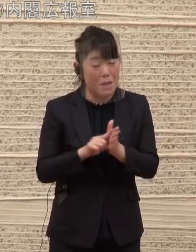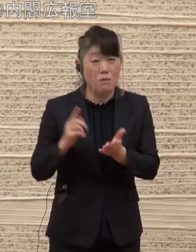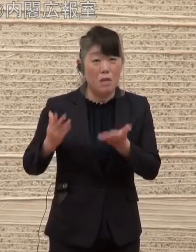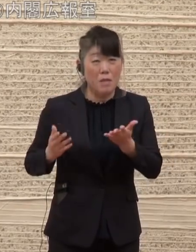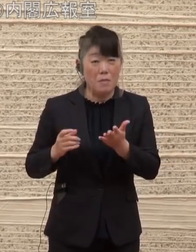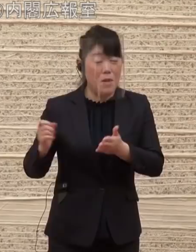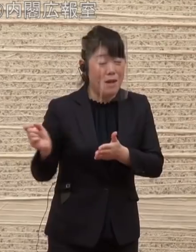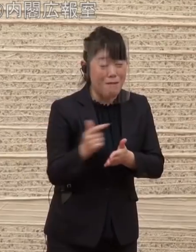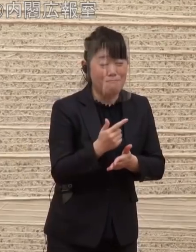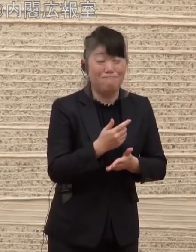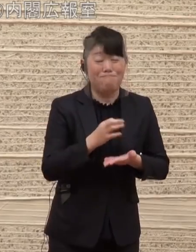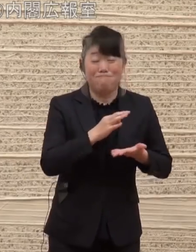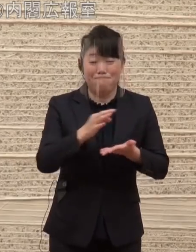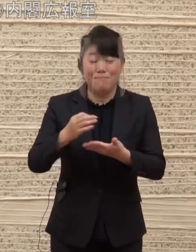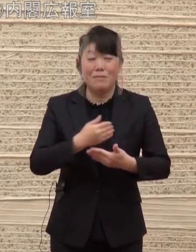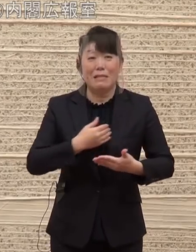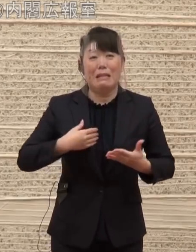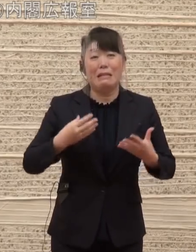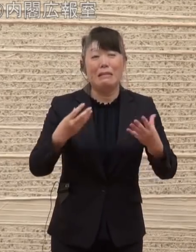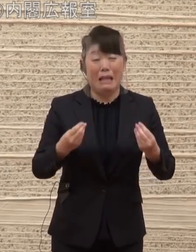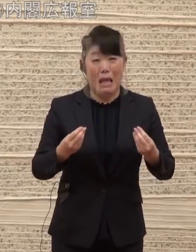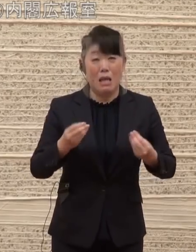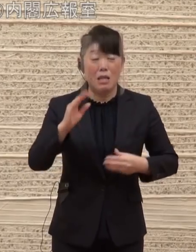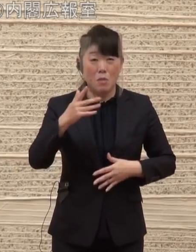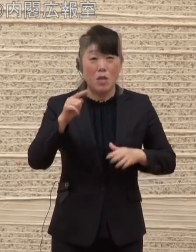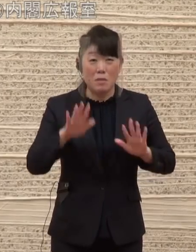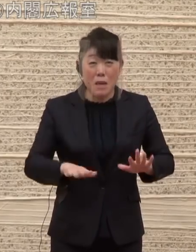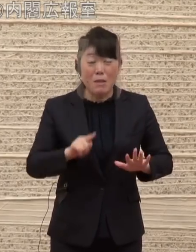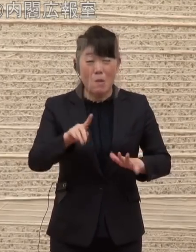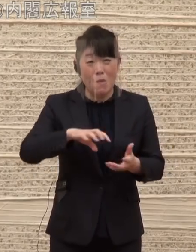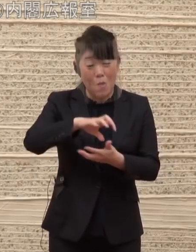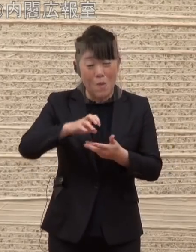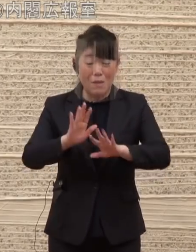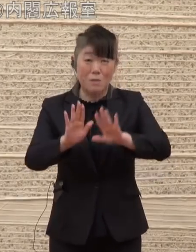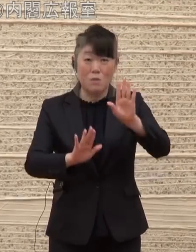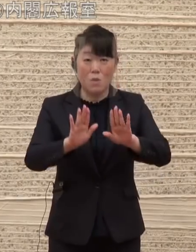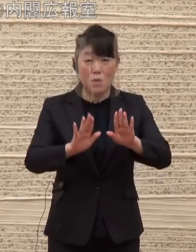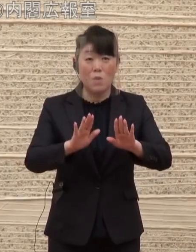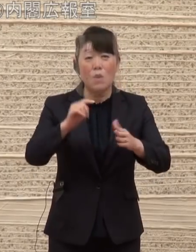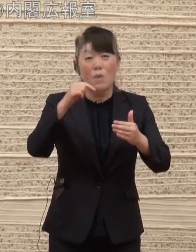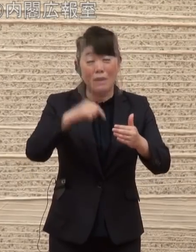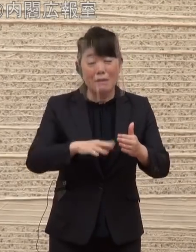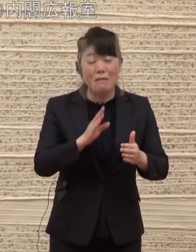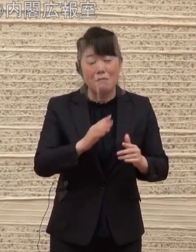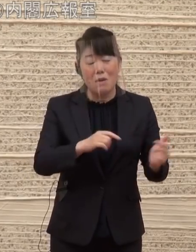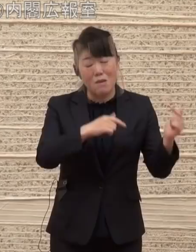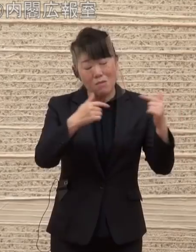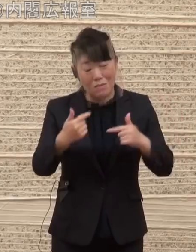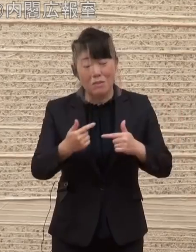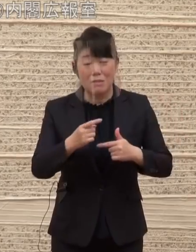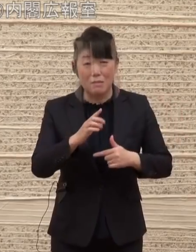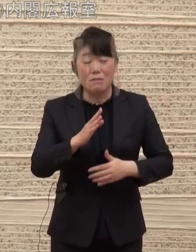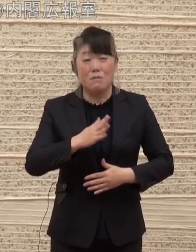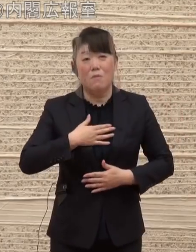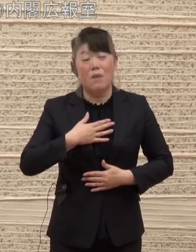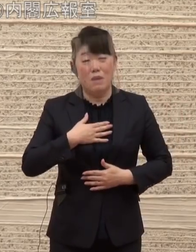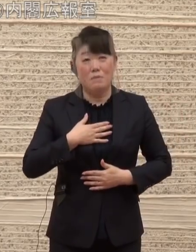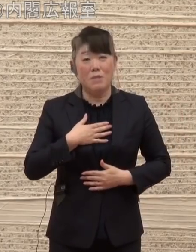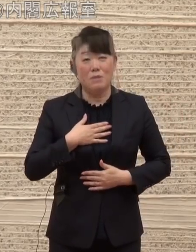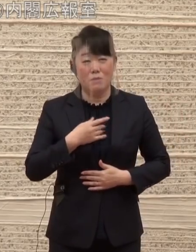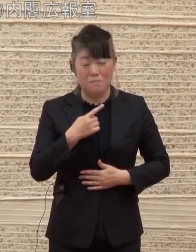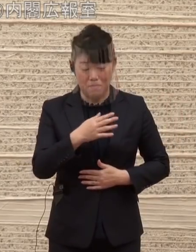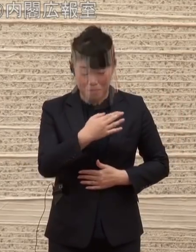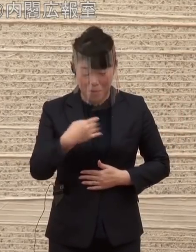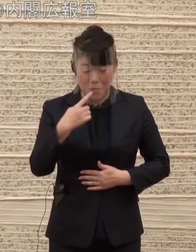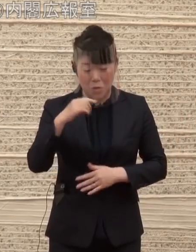たらこういう状況の中ではまだまだということはいう感じとなるみなさま方をられる言葉ですねこれは不払いでも